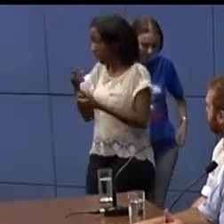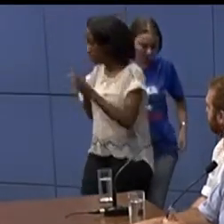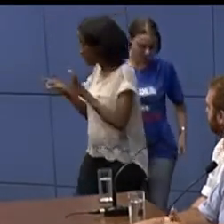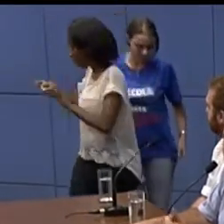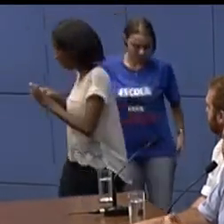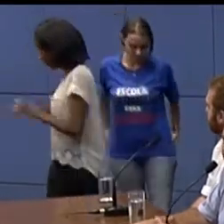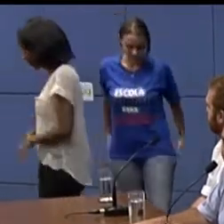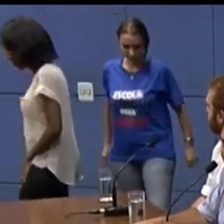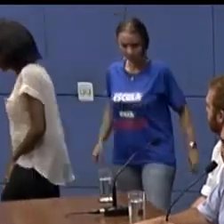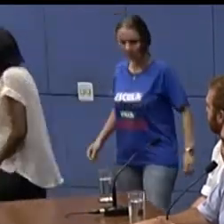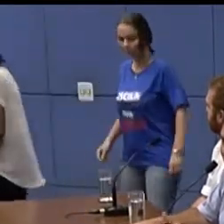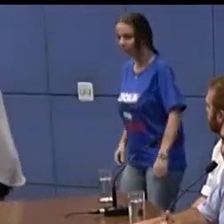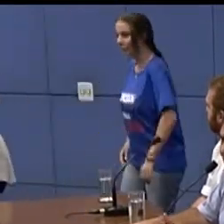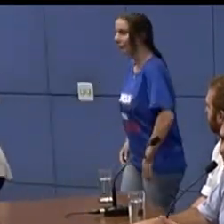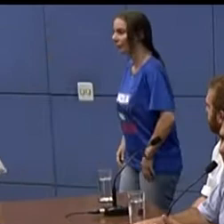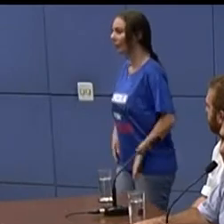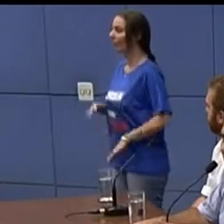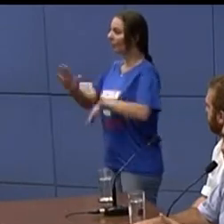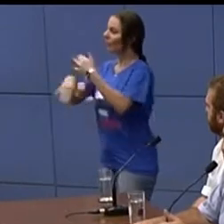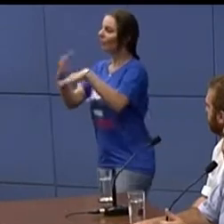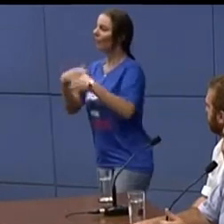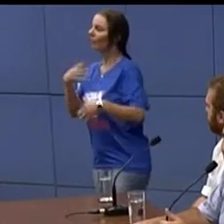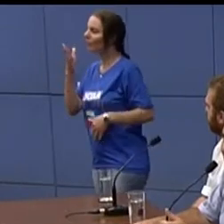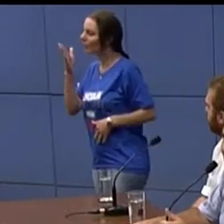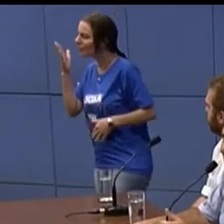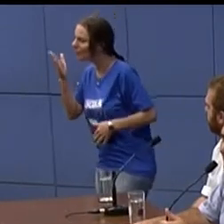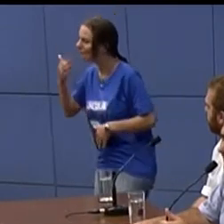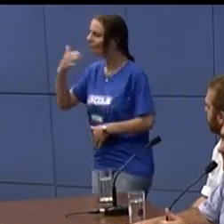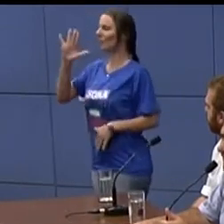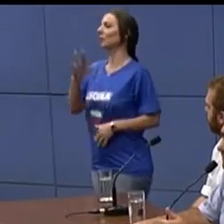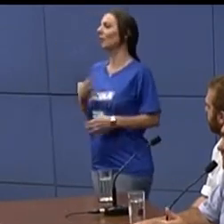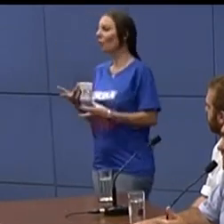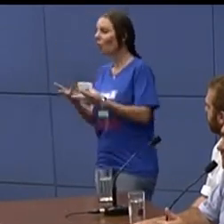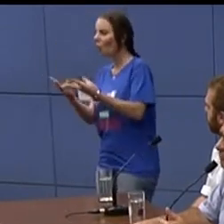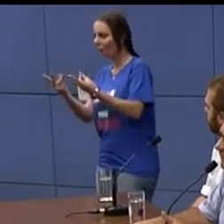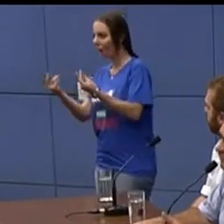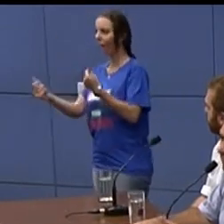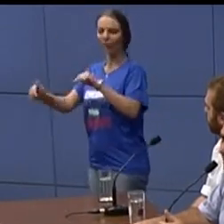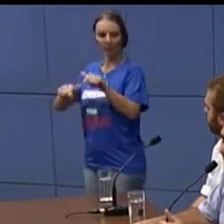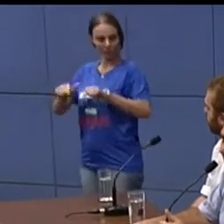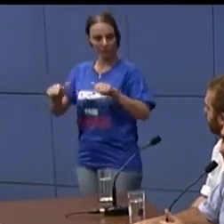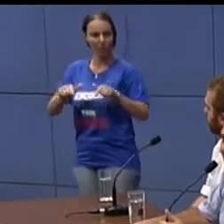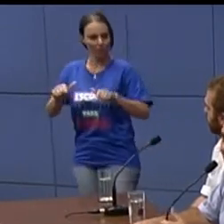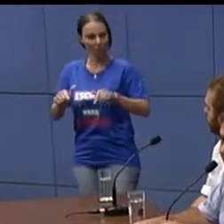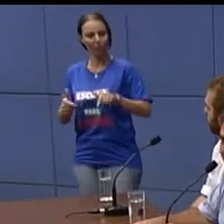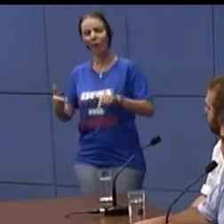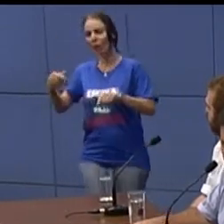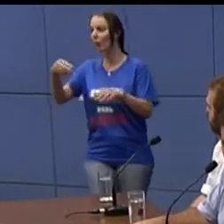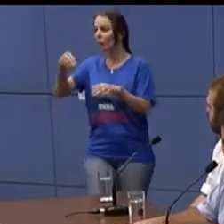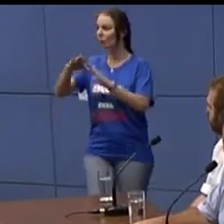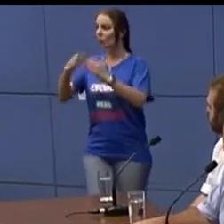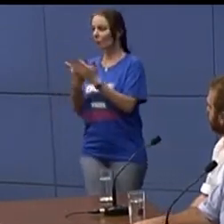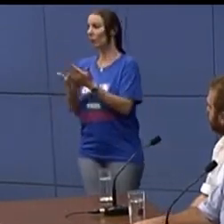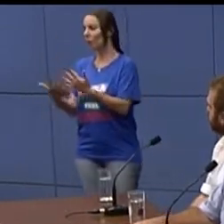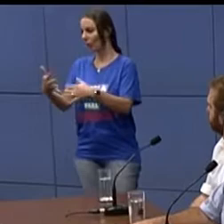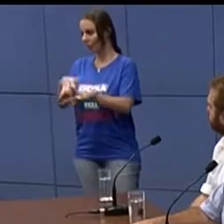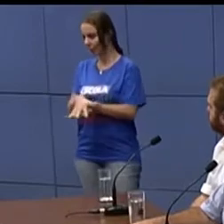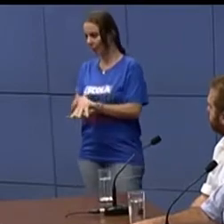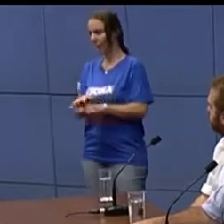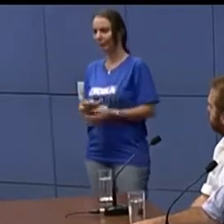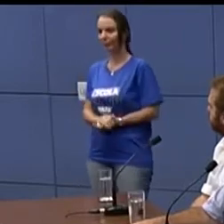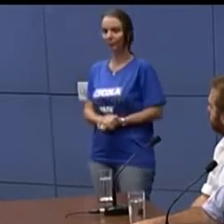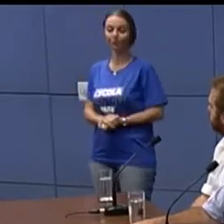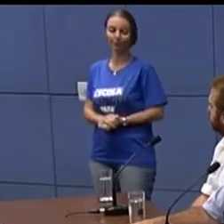necessários para cada vez mais qualificar esse trabalho de uma escola inclusiva.